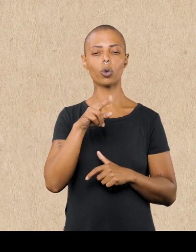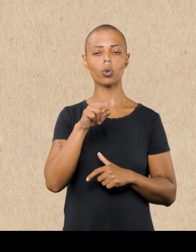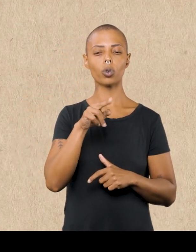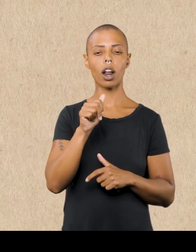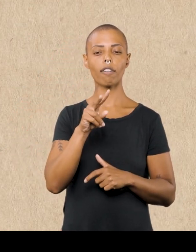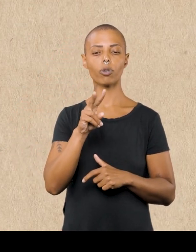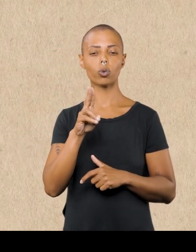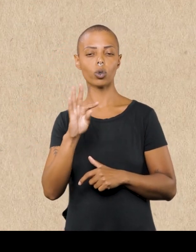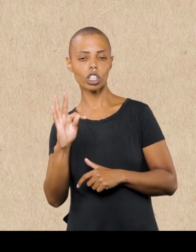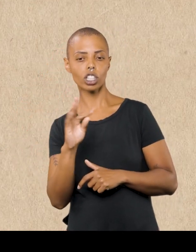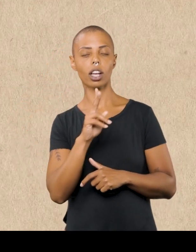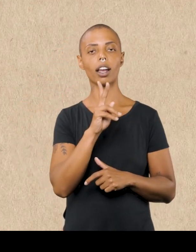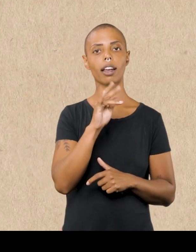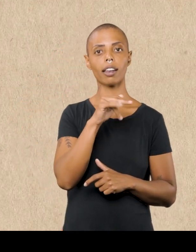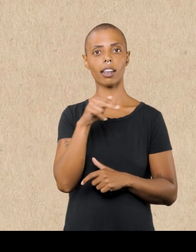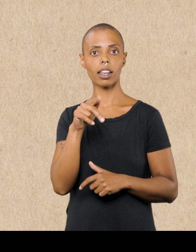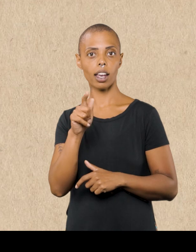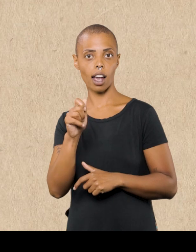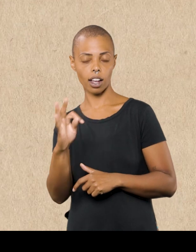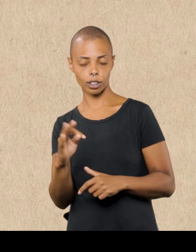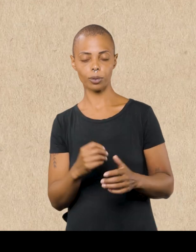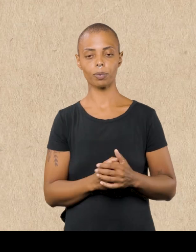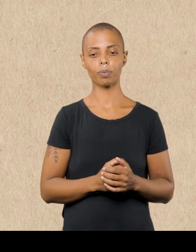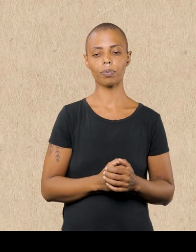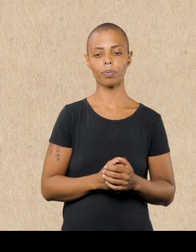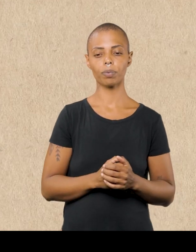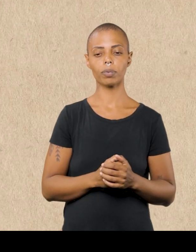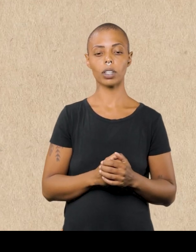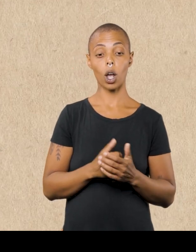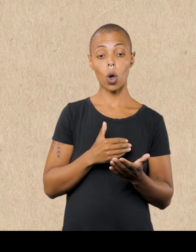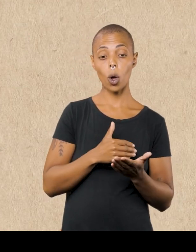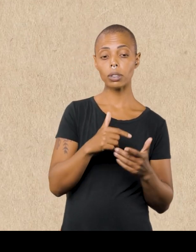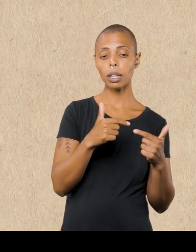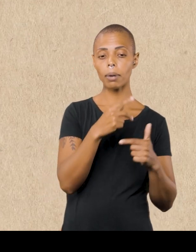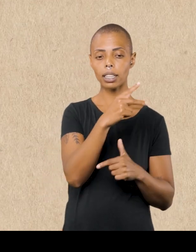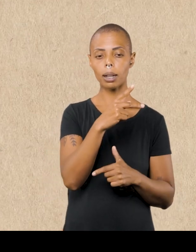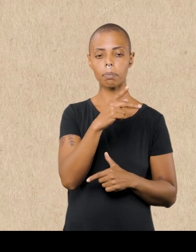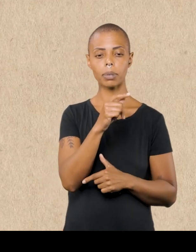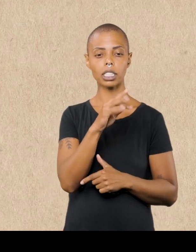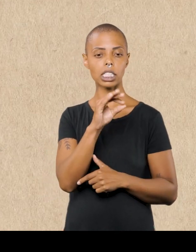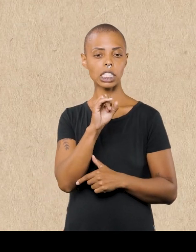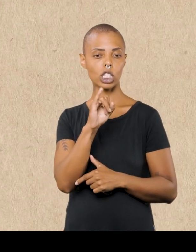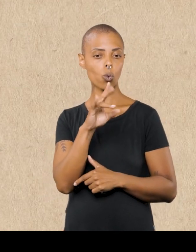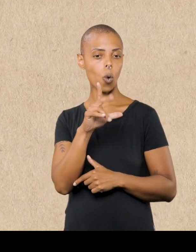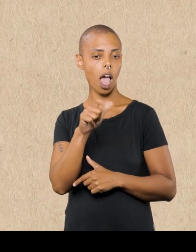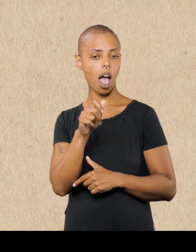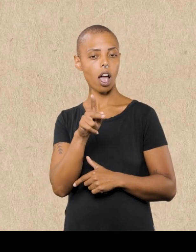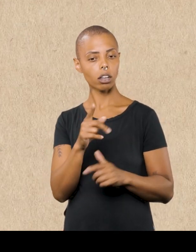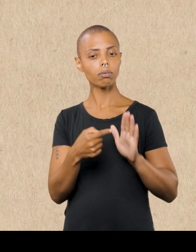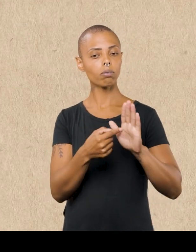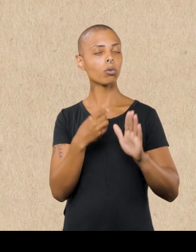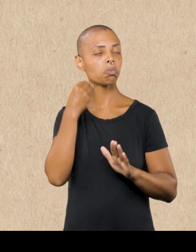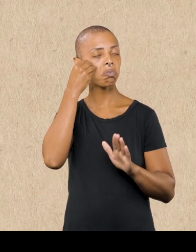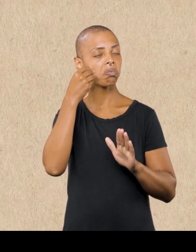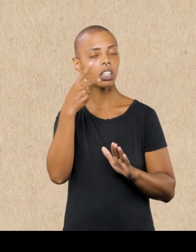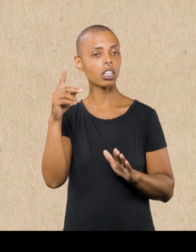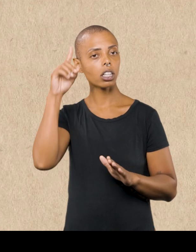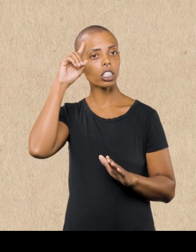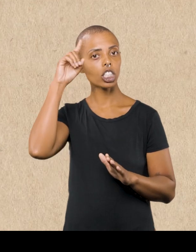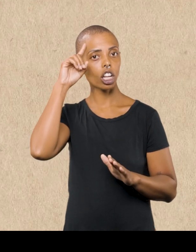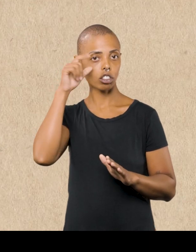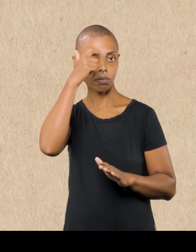Canadá, nos territórios de Nunavut e Kinngaid. A princípio, o trabalho de